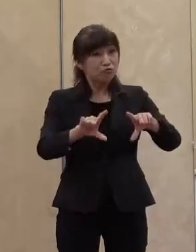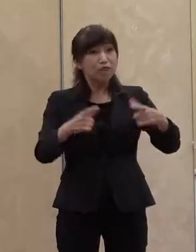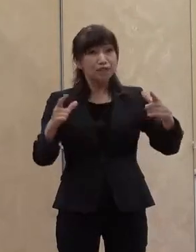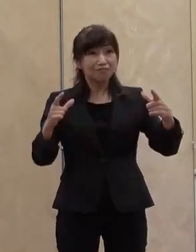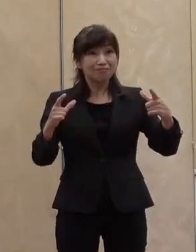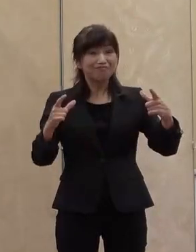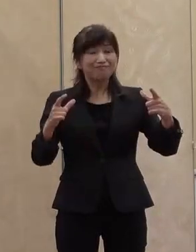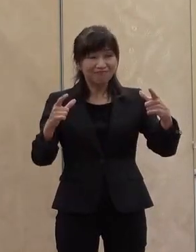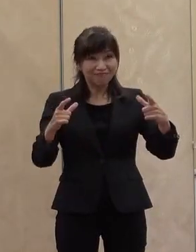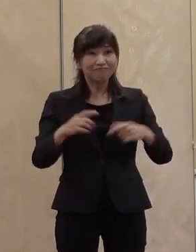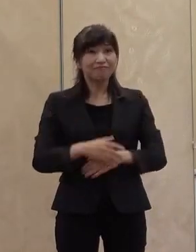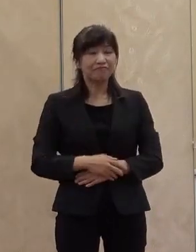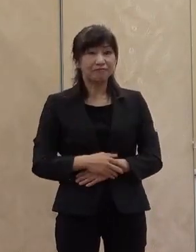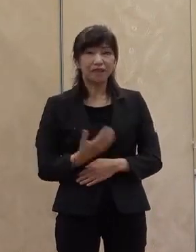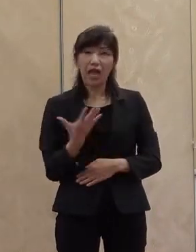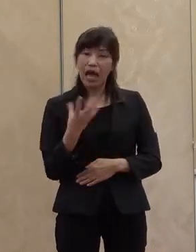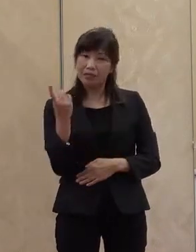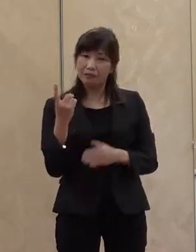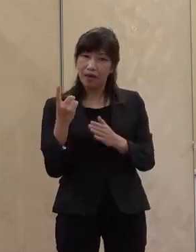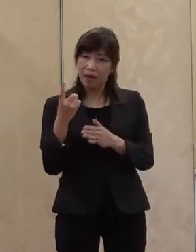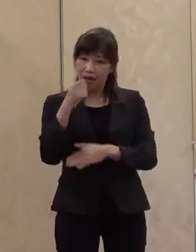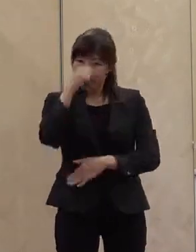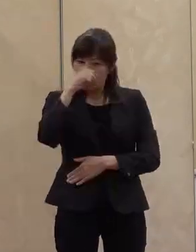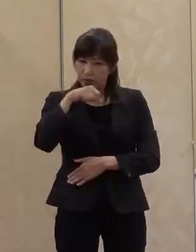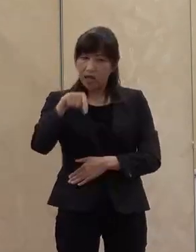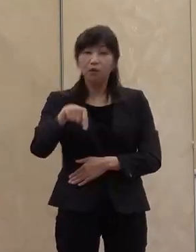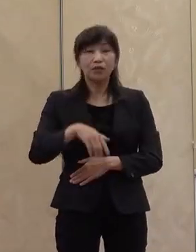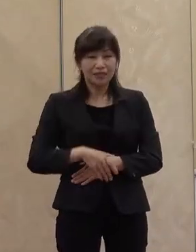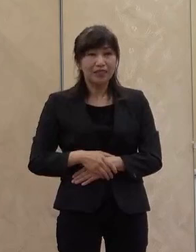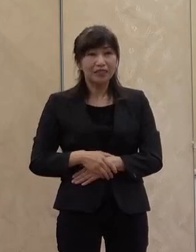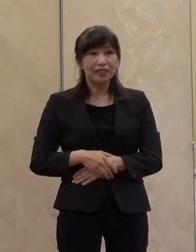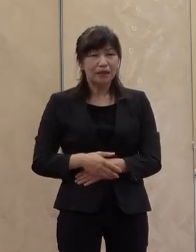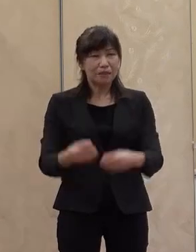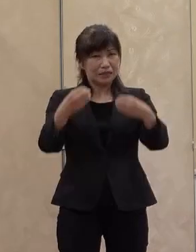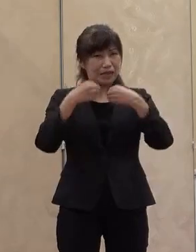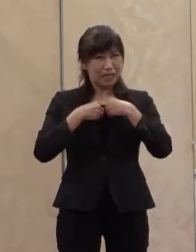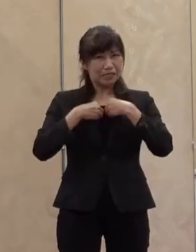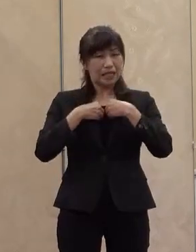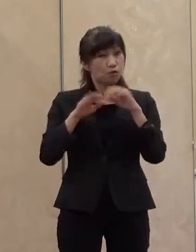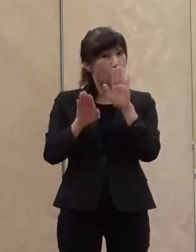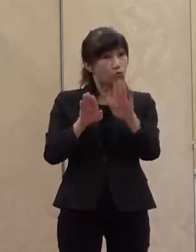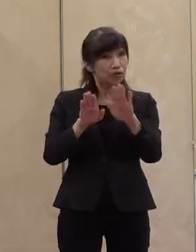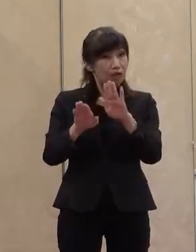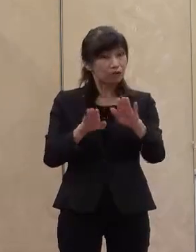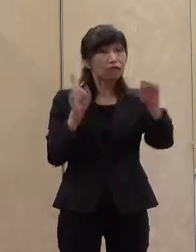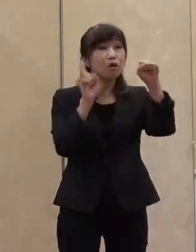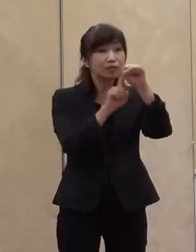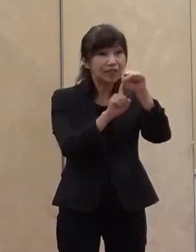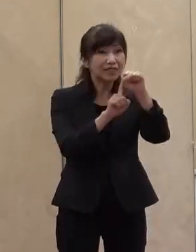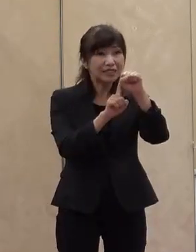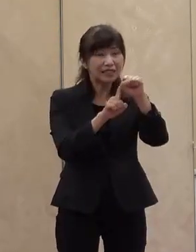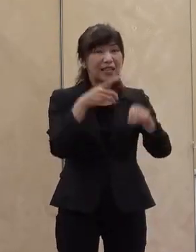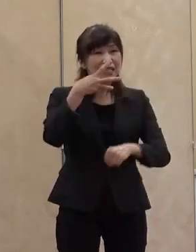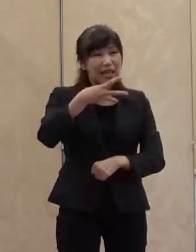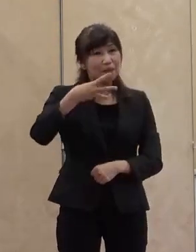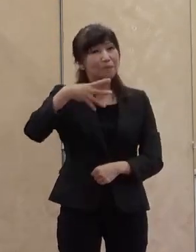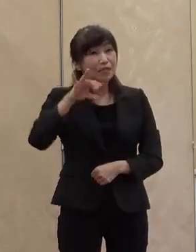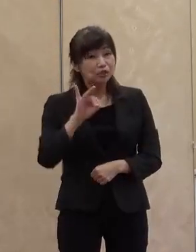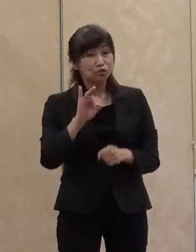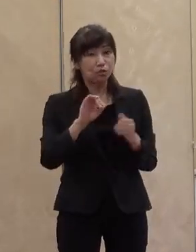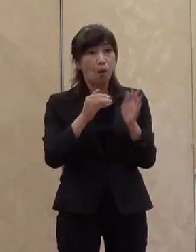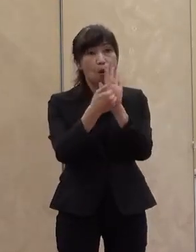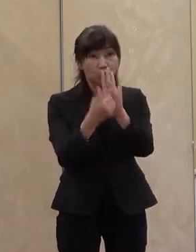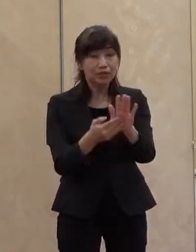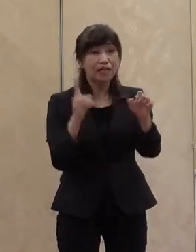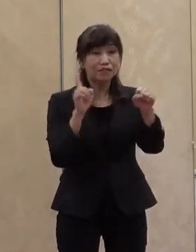です。当初ですね、やっぱ感染症リスクを防ぐために、3密を防ぐ高機能